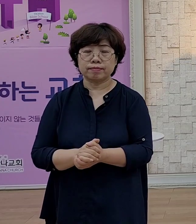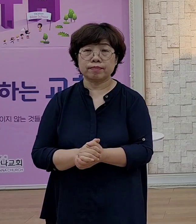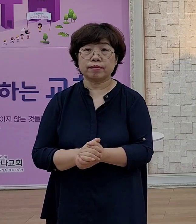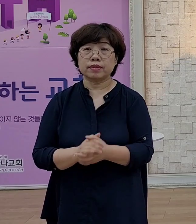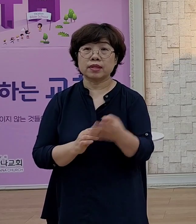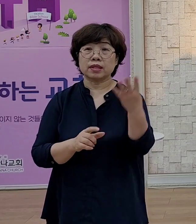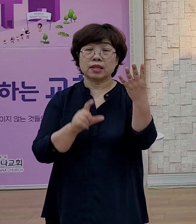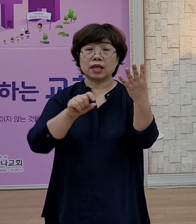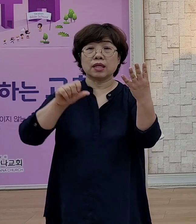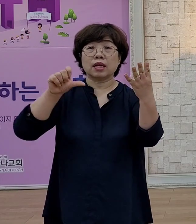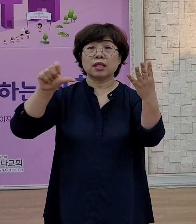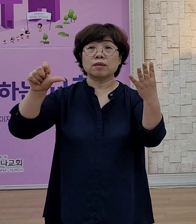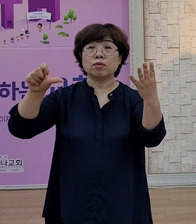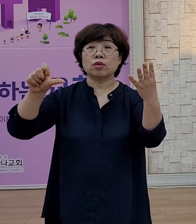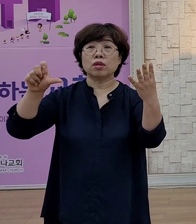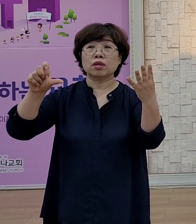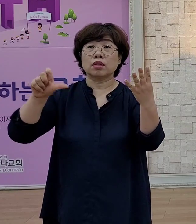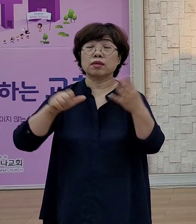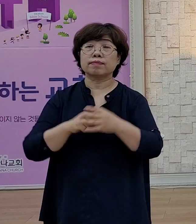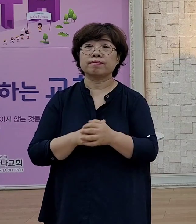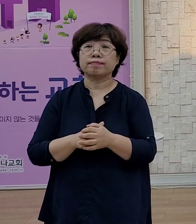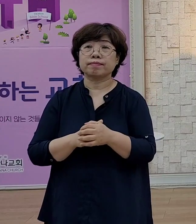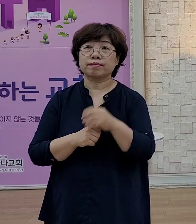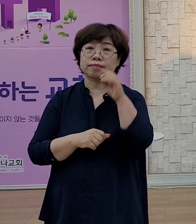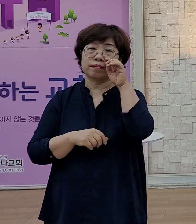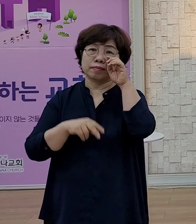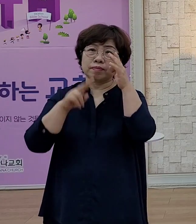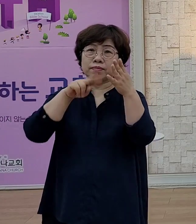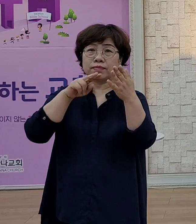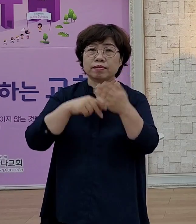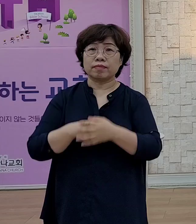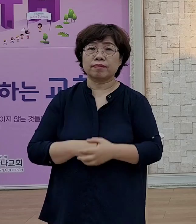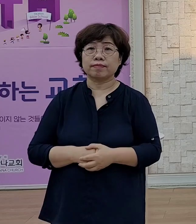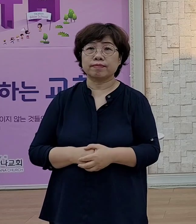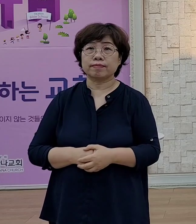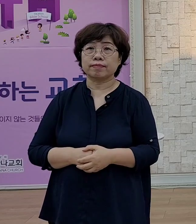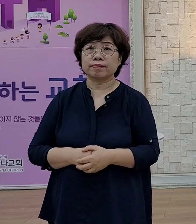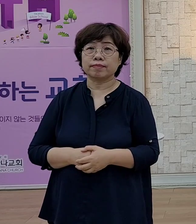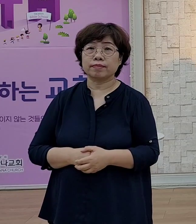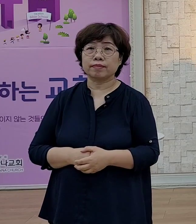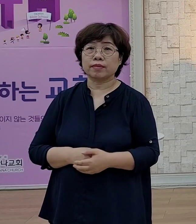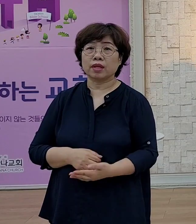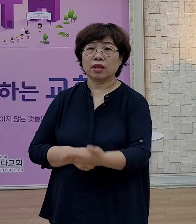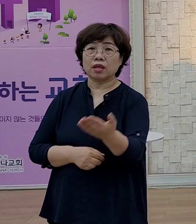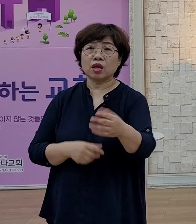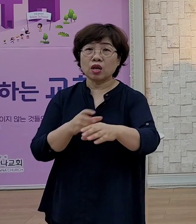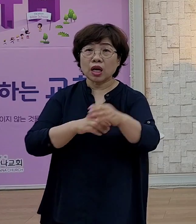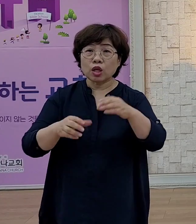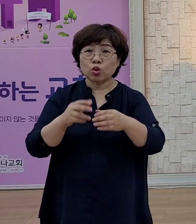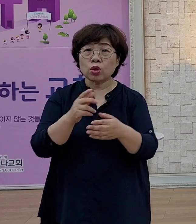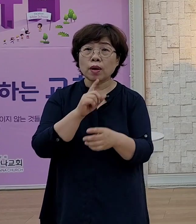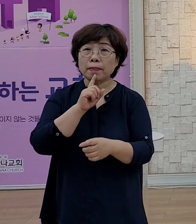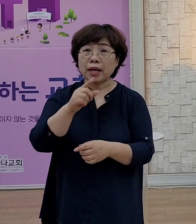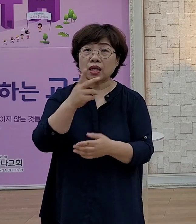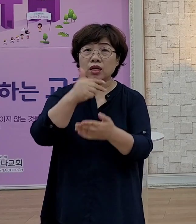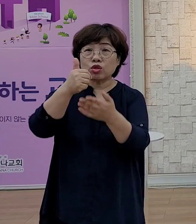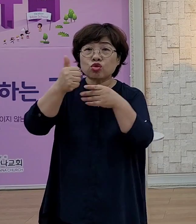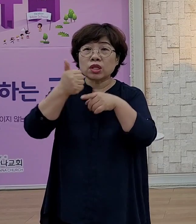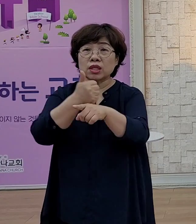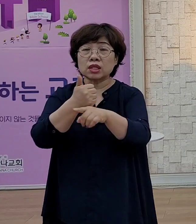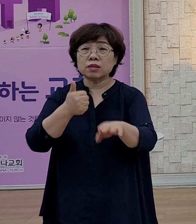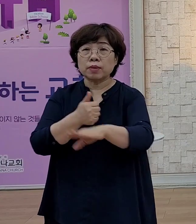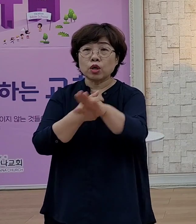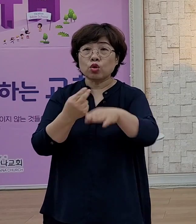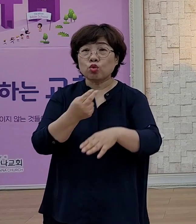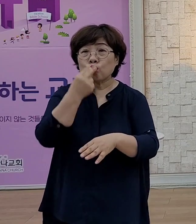15절, 여러분 16절 한 번만 더 읽어봅시다. 15절 16절 다 같이요. 시작. 너희가 도리어